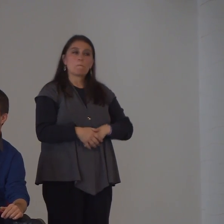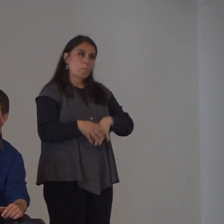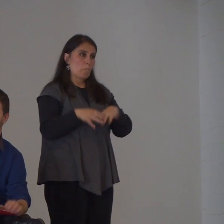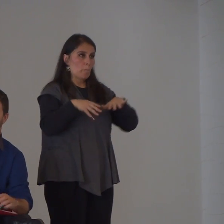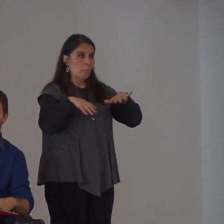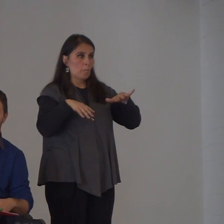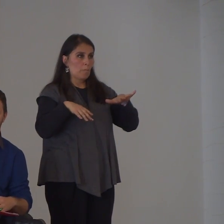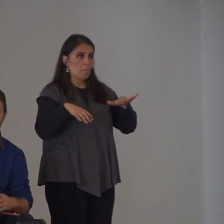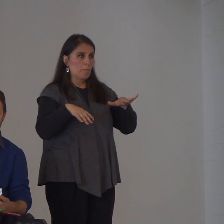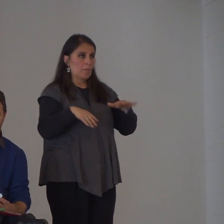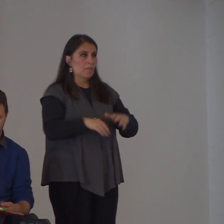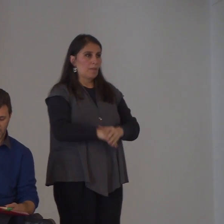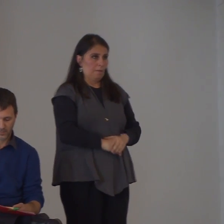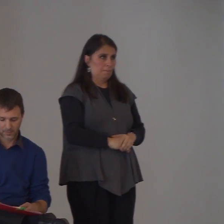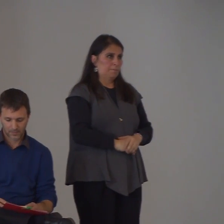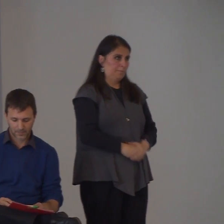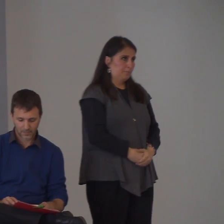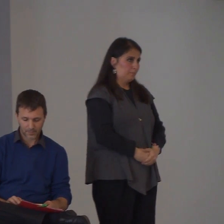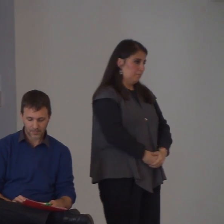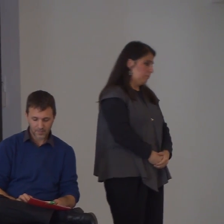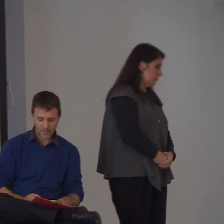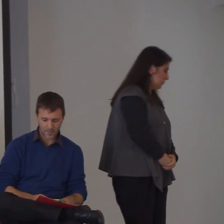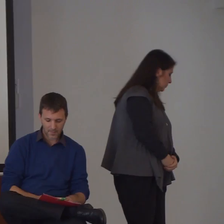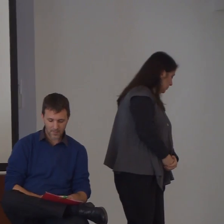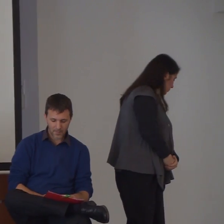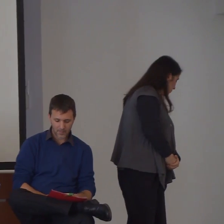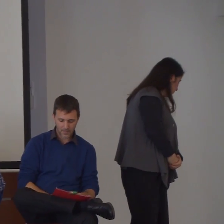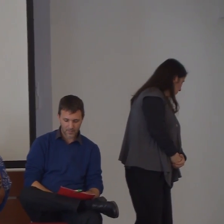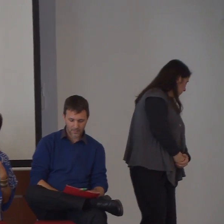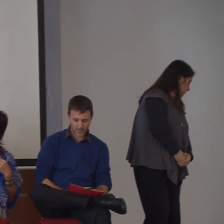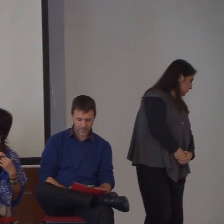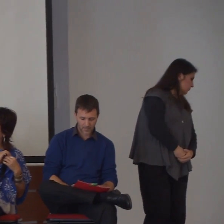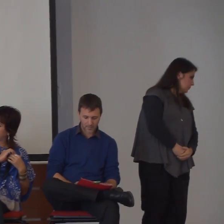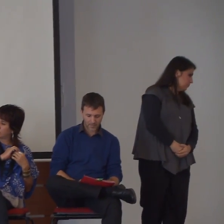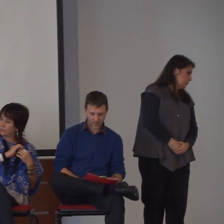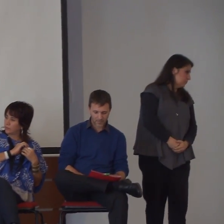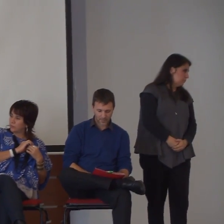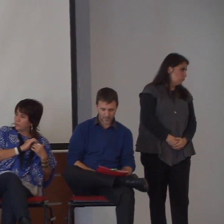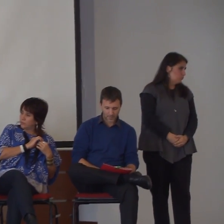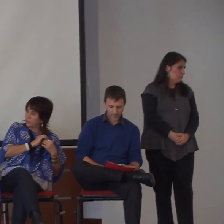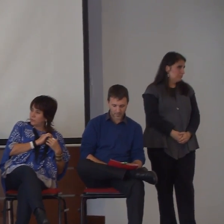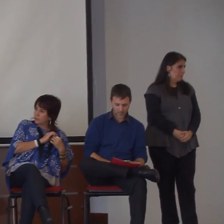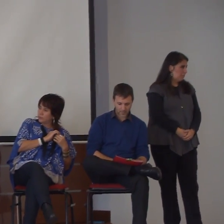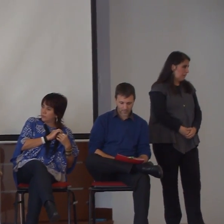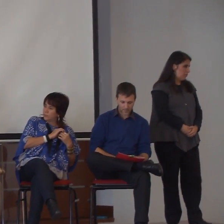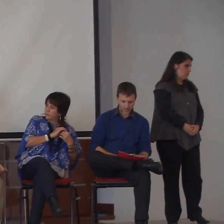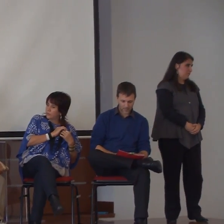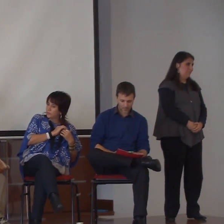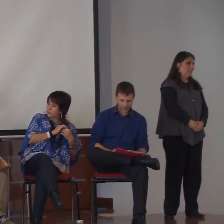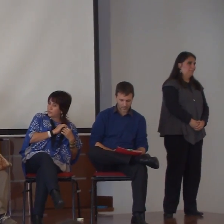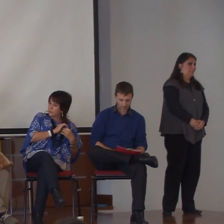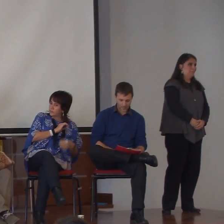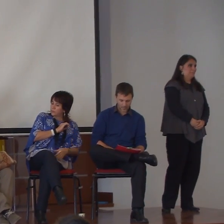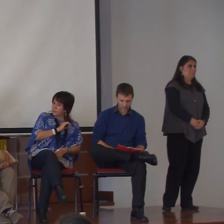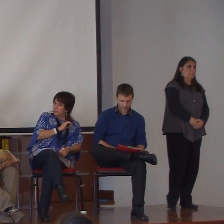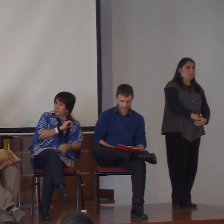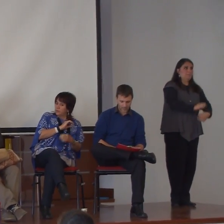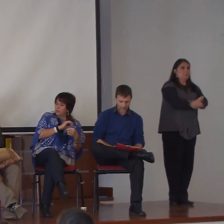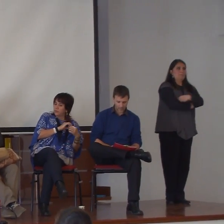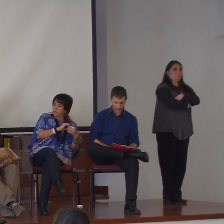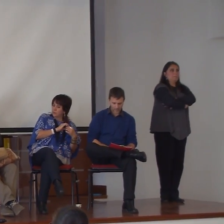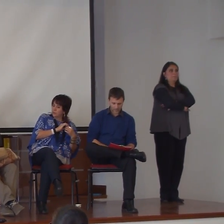Hay otro tema que nos parece muy importante y que intentamos abordar acá en este seminario, es el tema de las